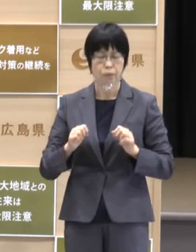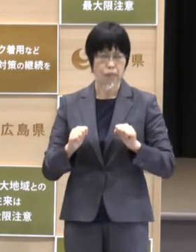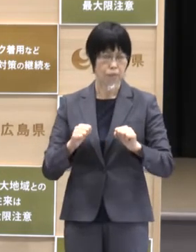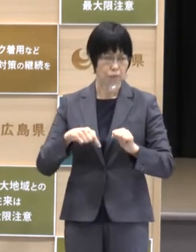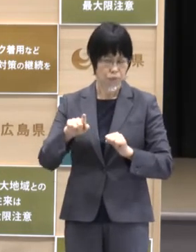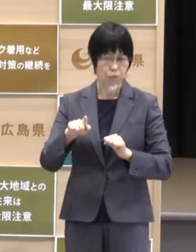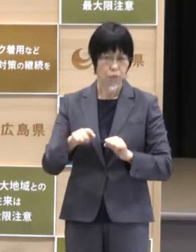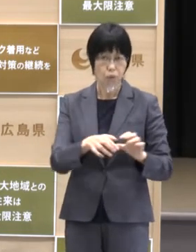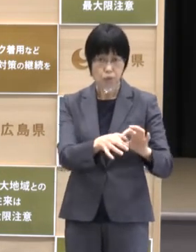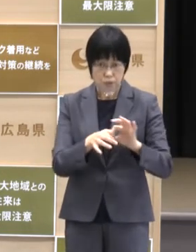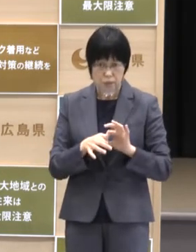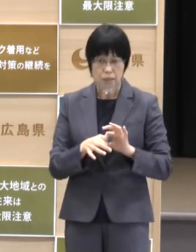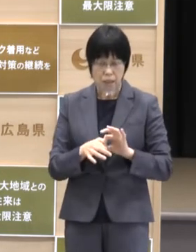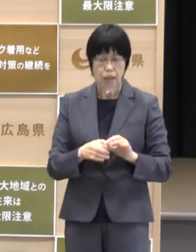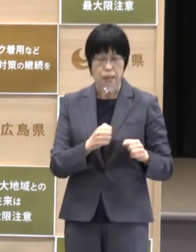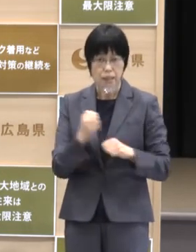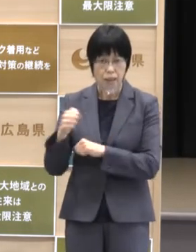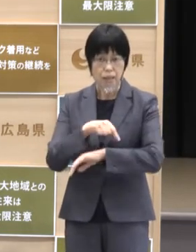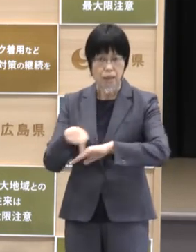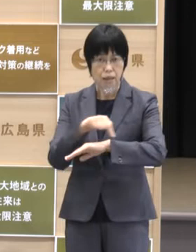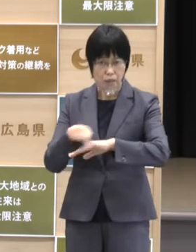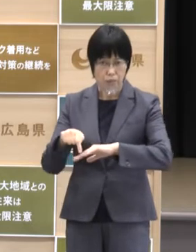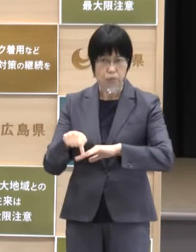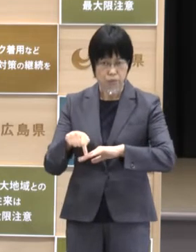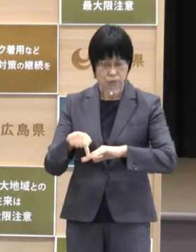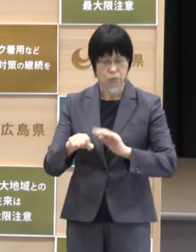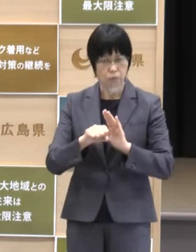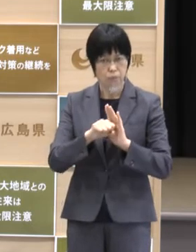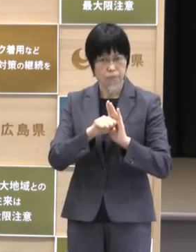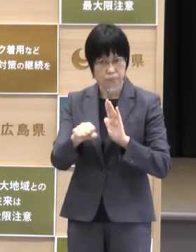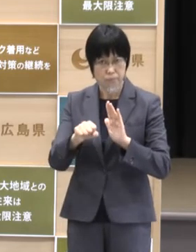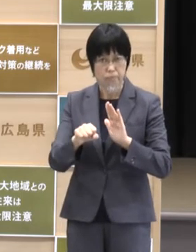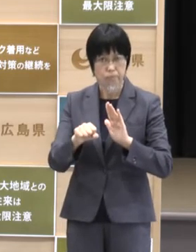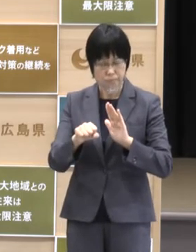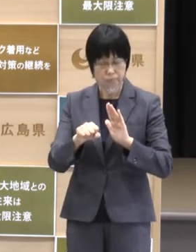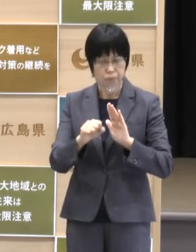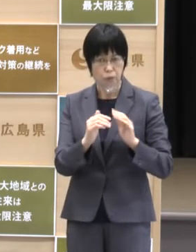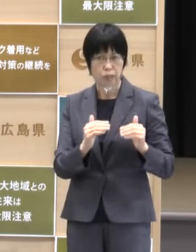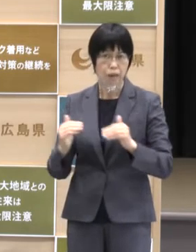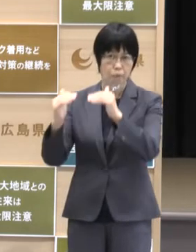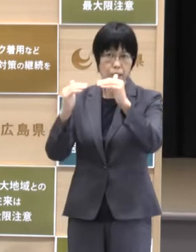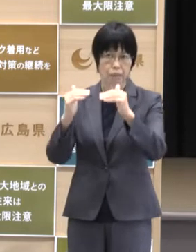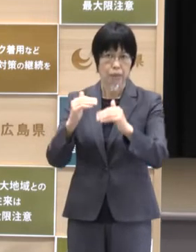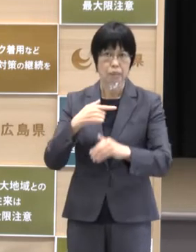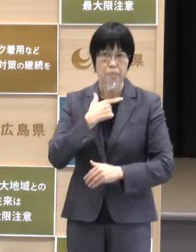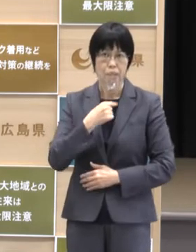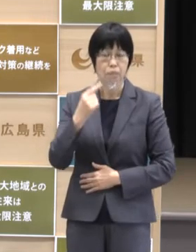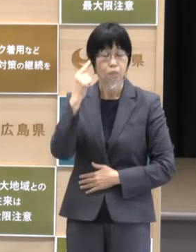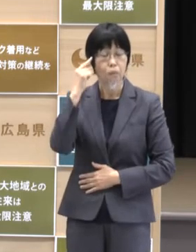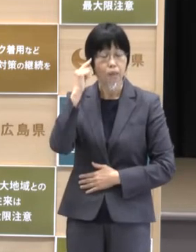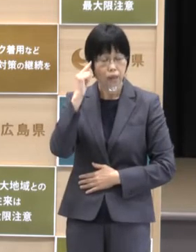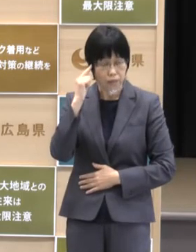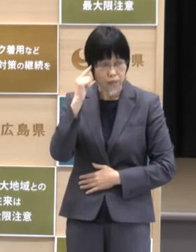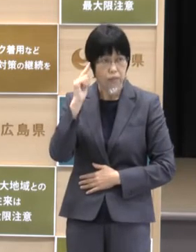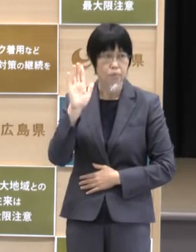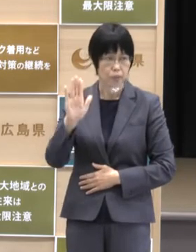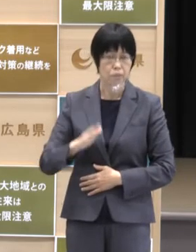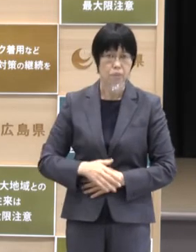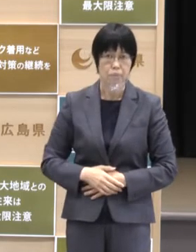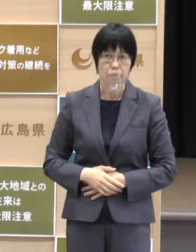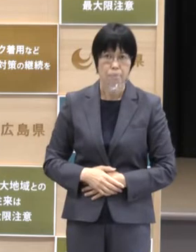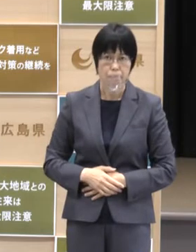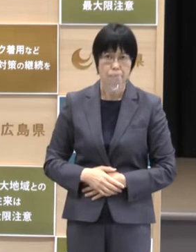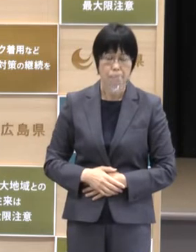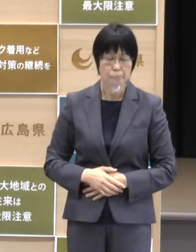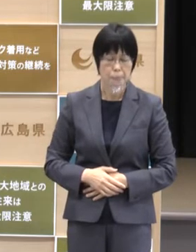ですね、避難計画の実効性を高めていくということをしなければいけないんだろうなと思っております。